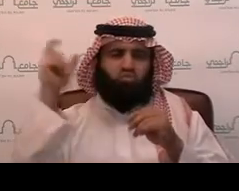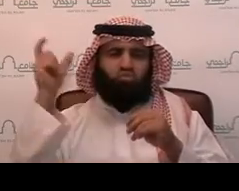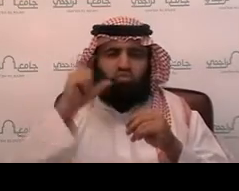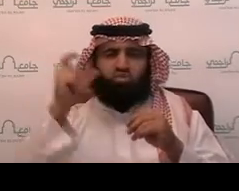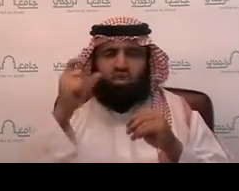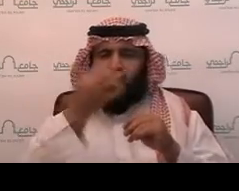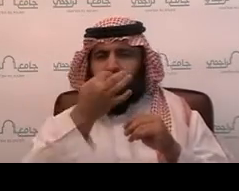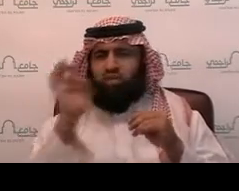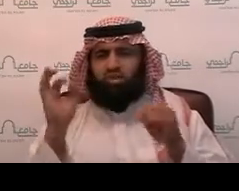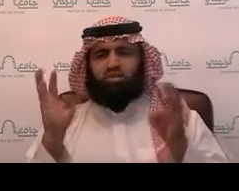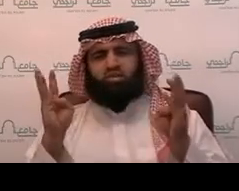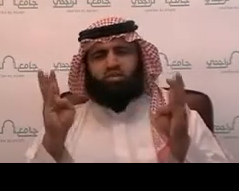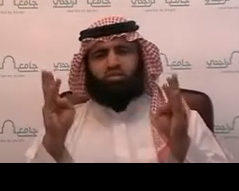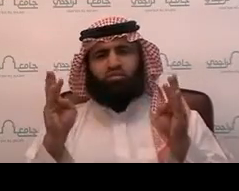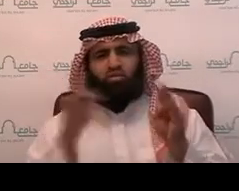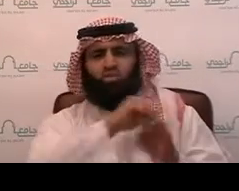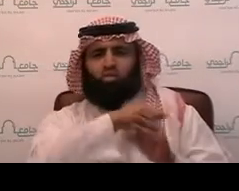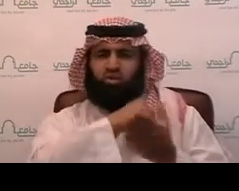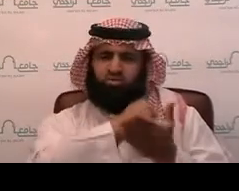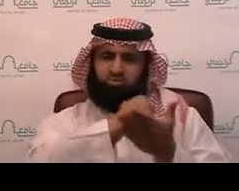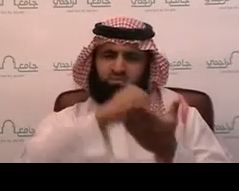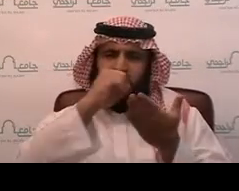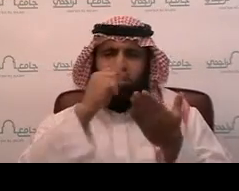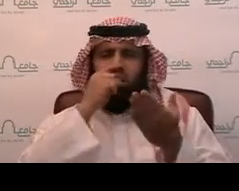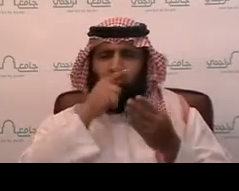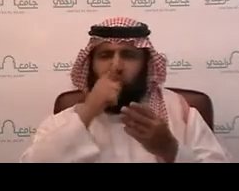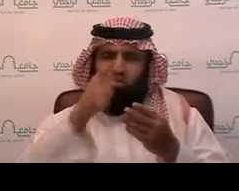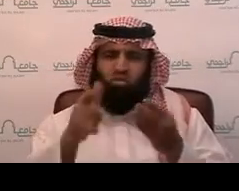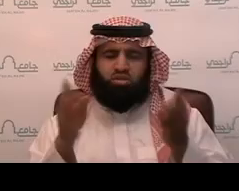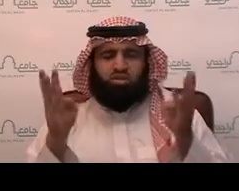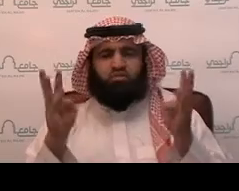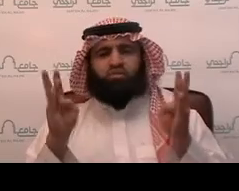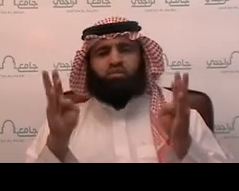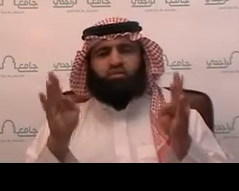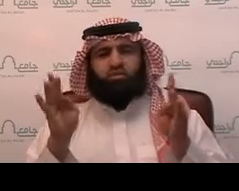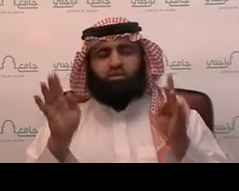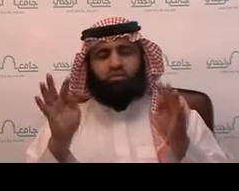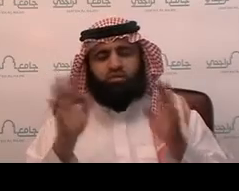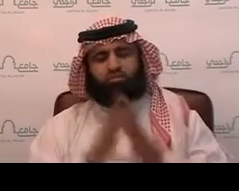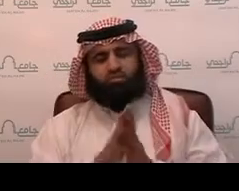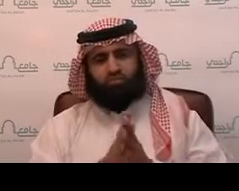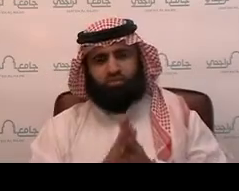المسلمين من كل ذنب، فاستغفروه وتوبوا إليه إنه هو الغفور الرحيم.